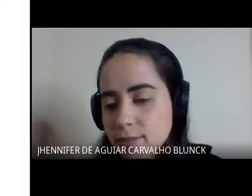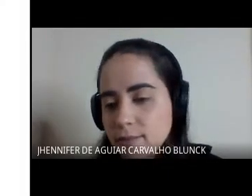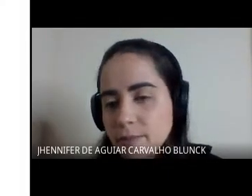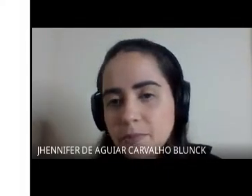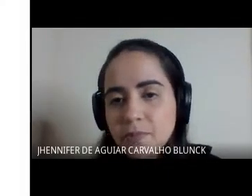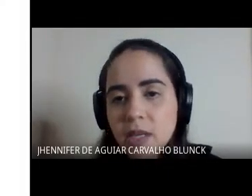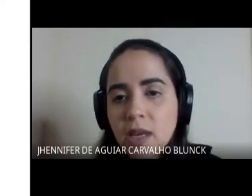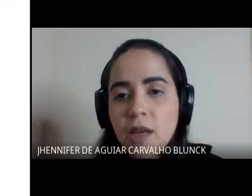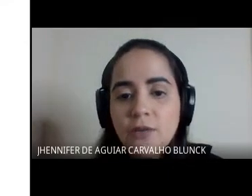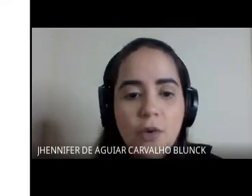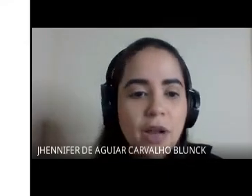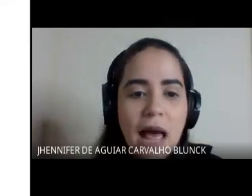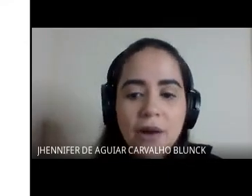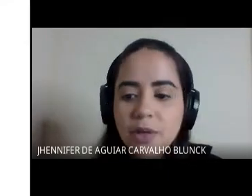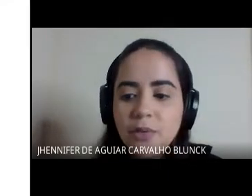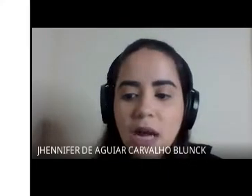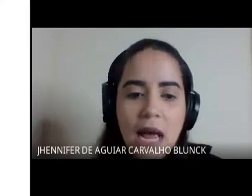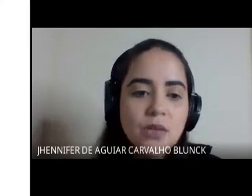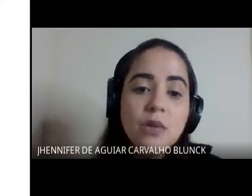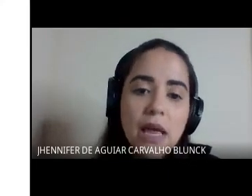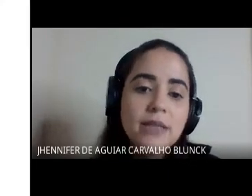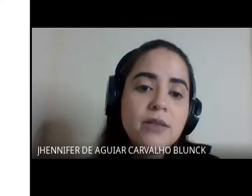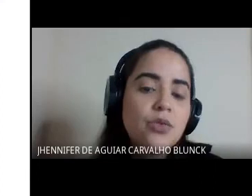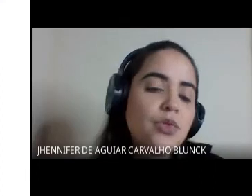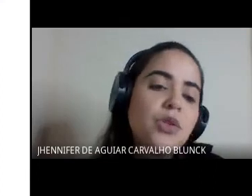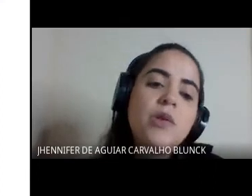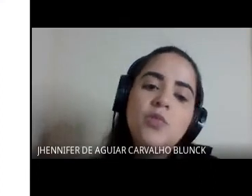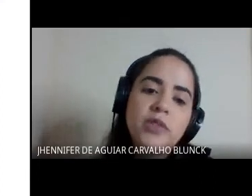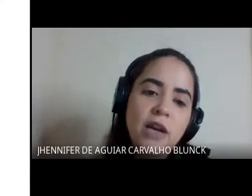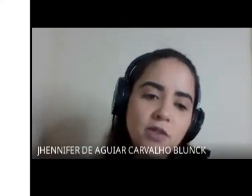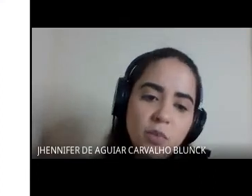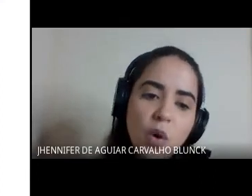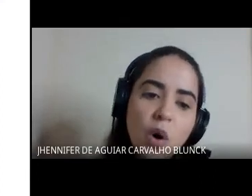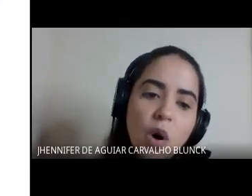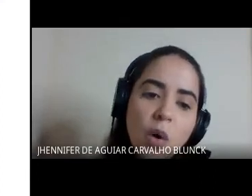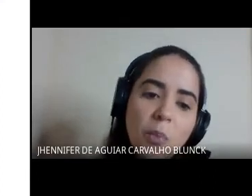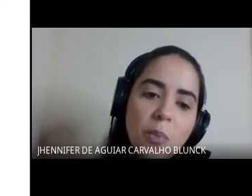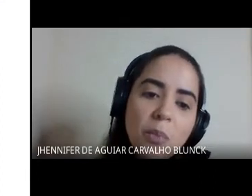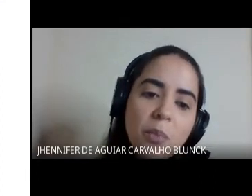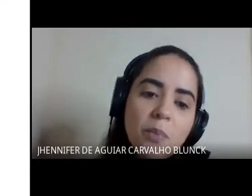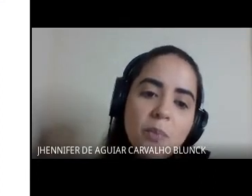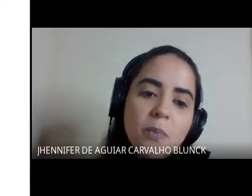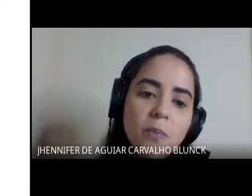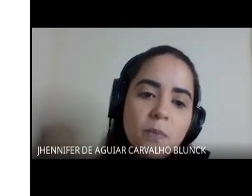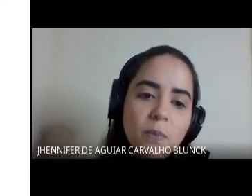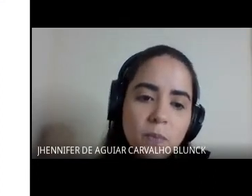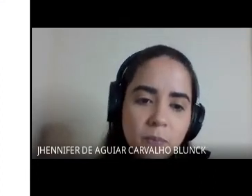à difusão da Libras? Ficou claro que, no caso, as instituições são responsáveis